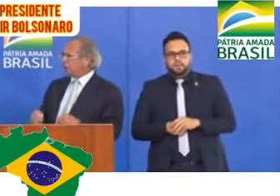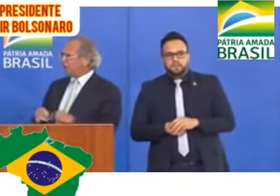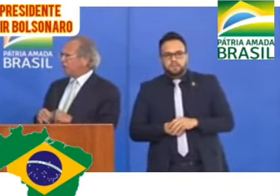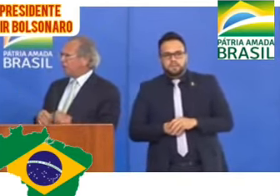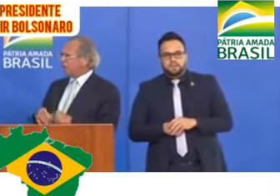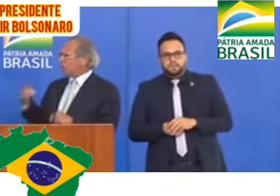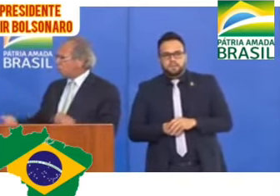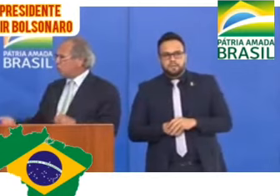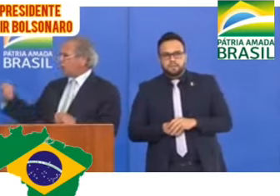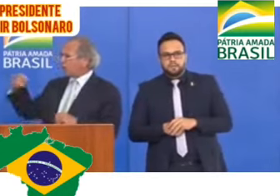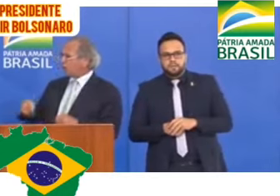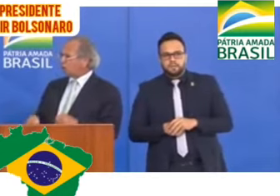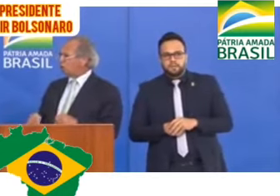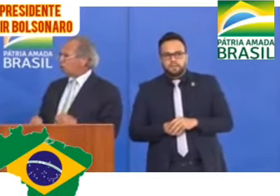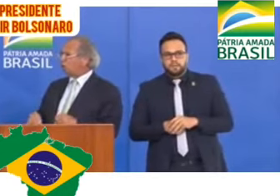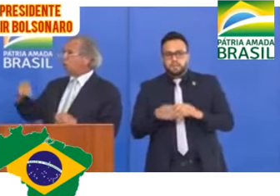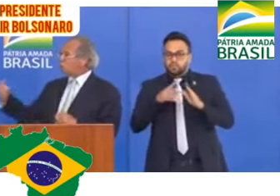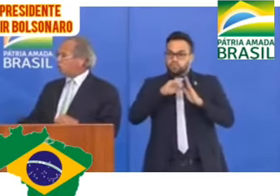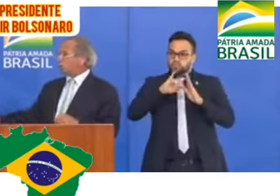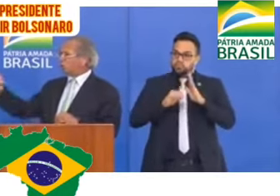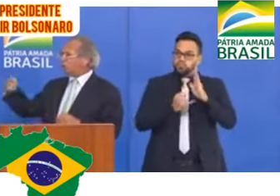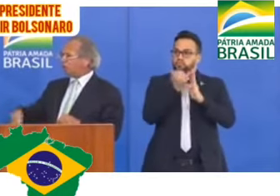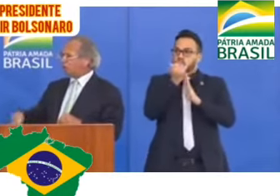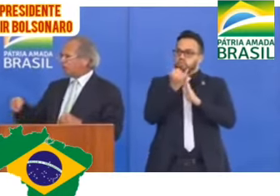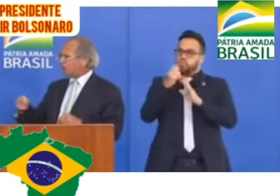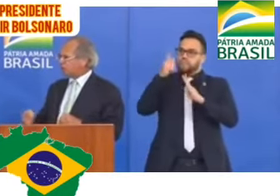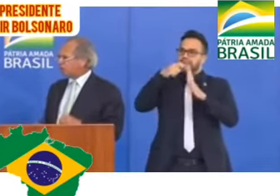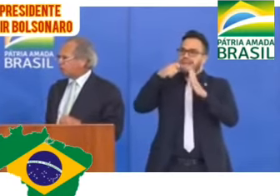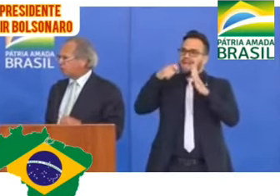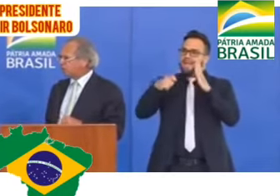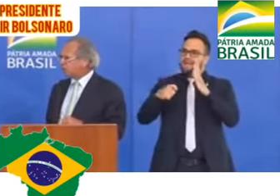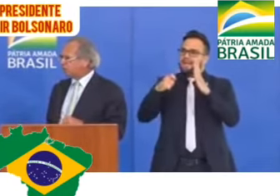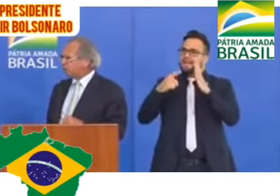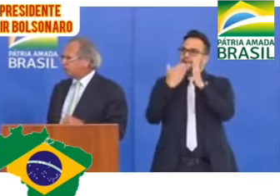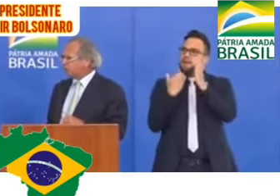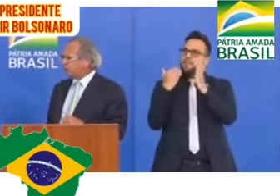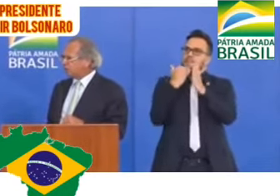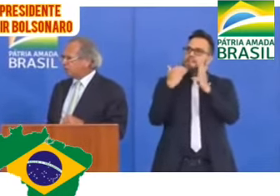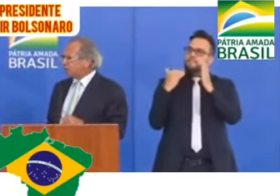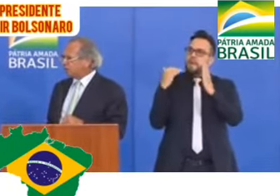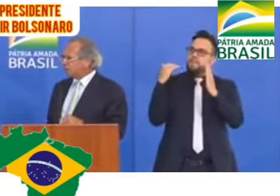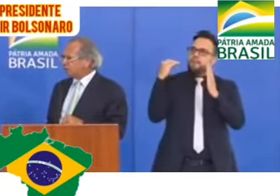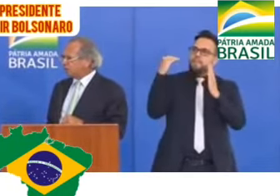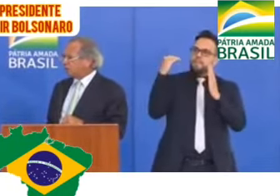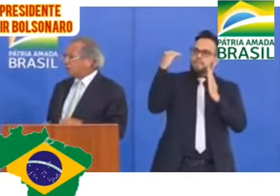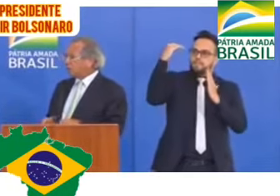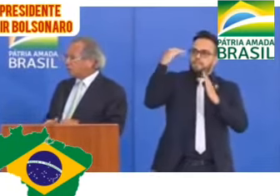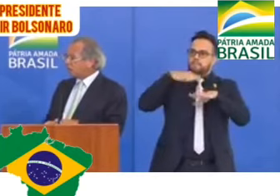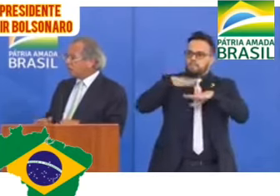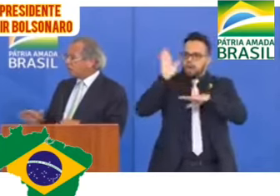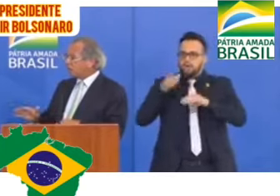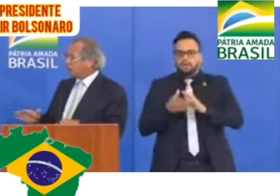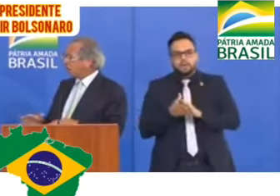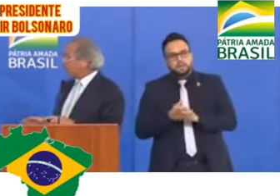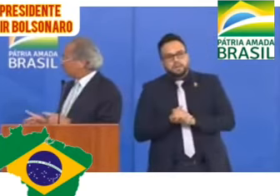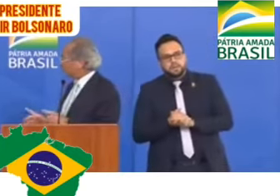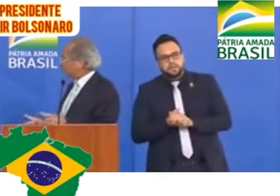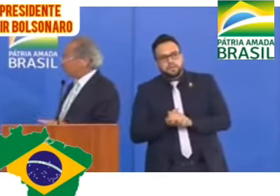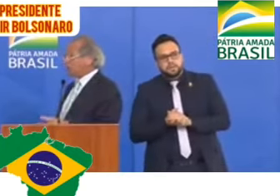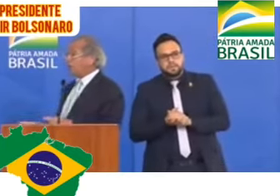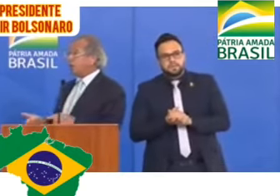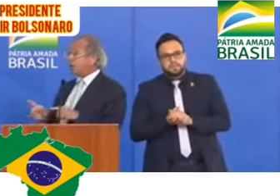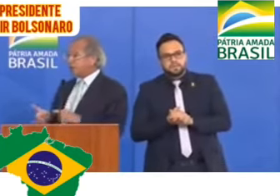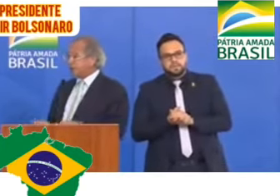junho maiores do que maio, julho maiores que junho e agosto já maiores do que julho. Então a economia está voltando, nós